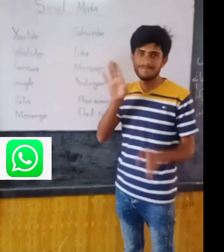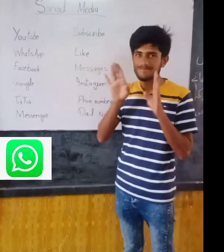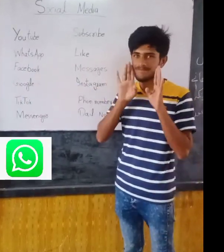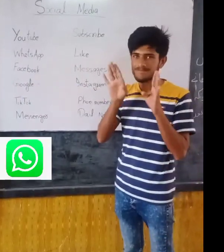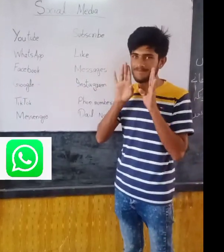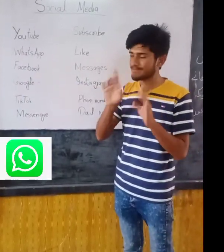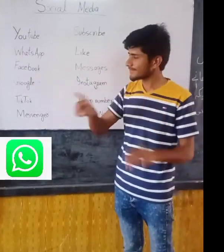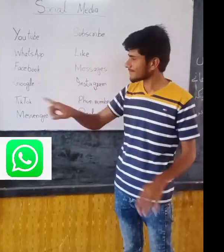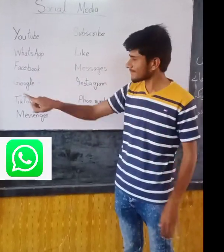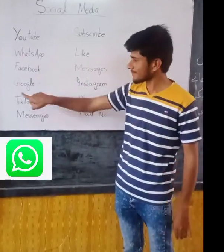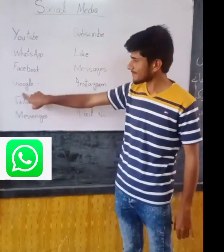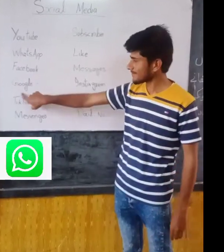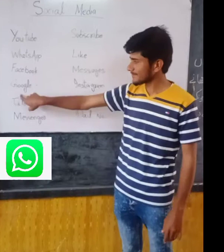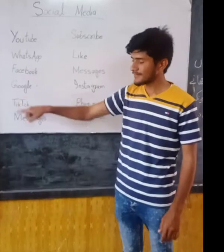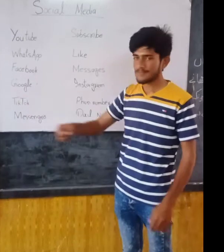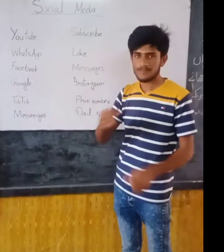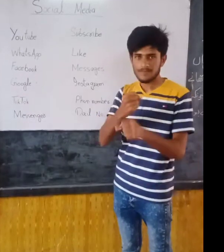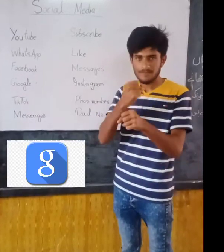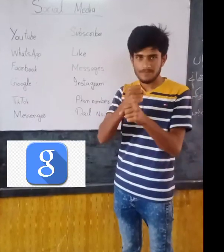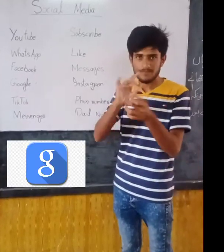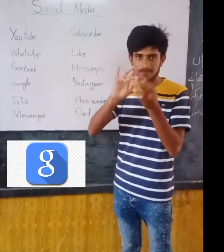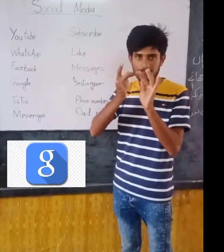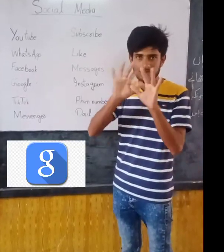फेसबुक गूगल